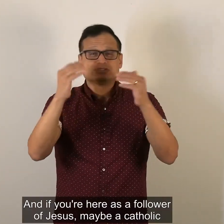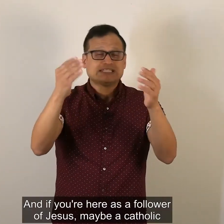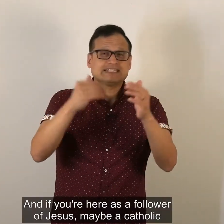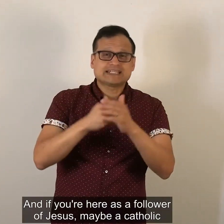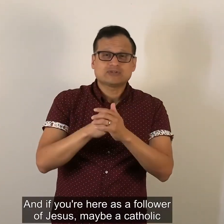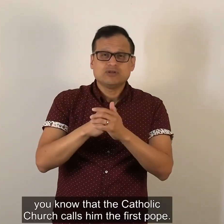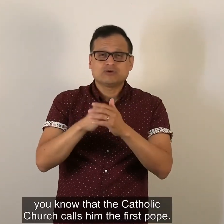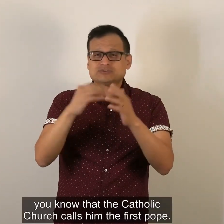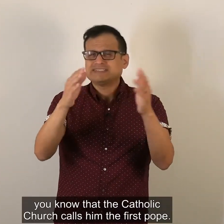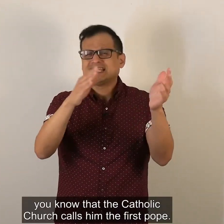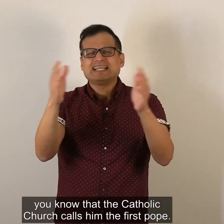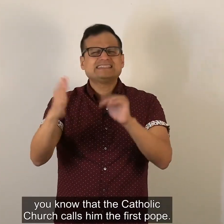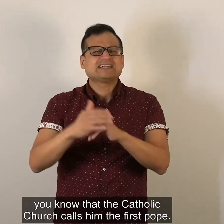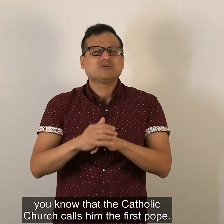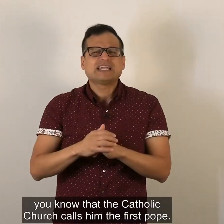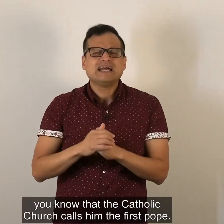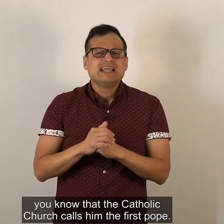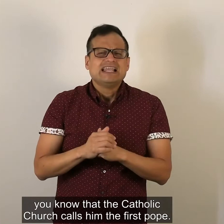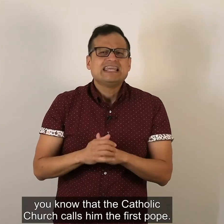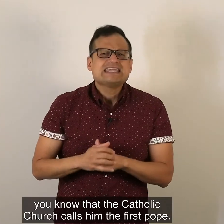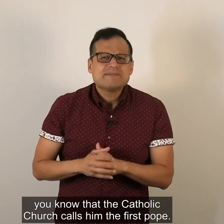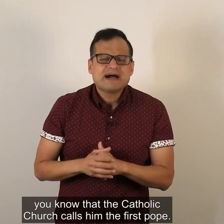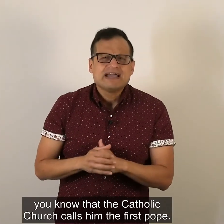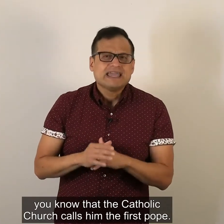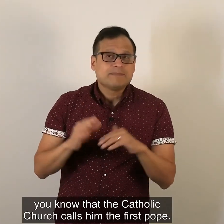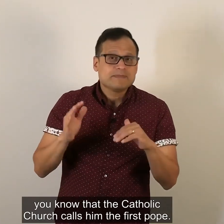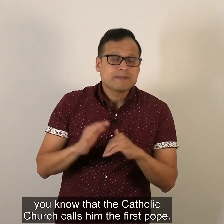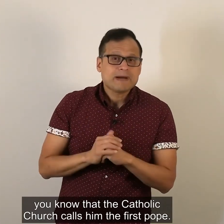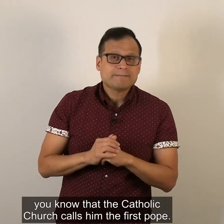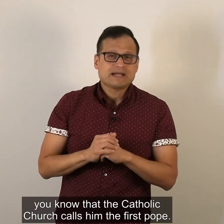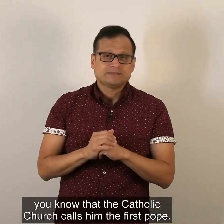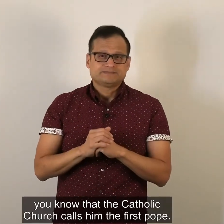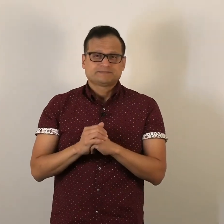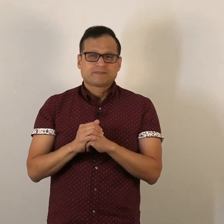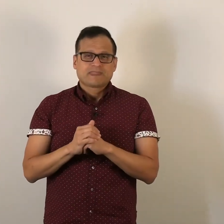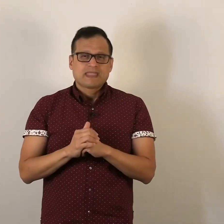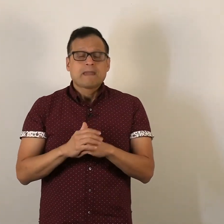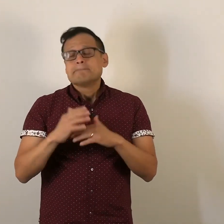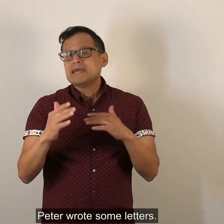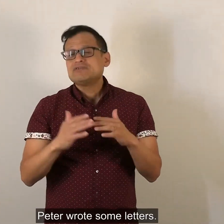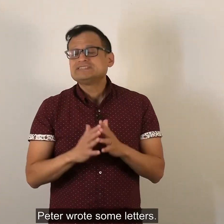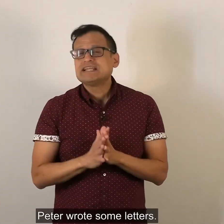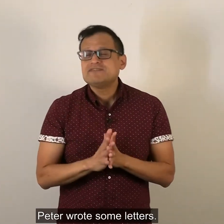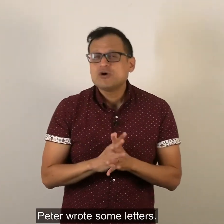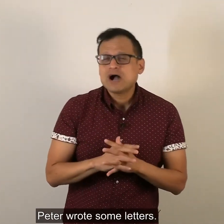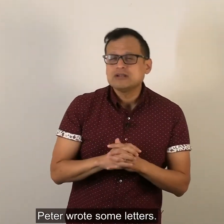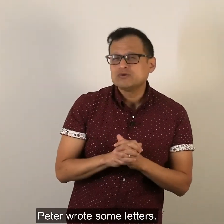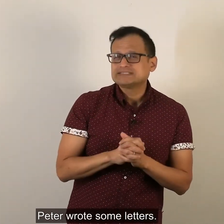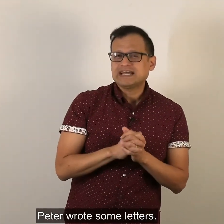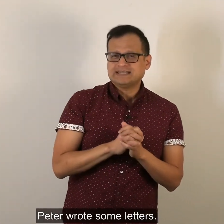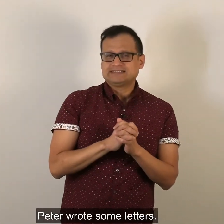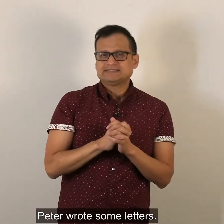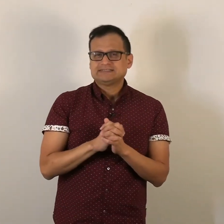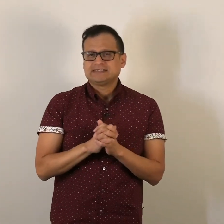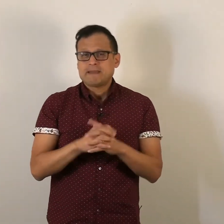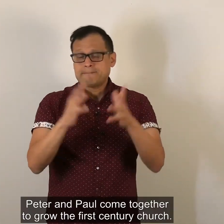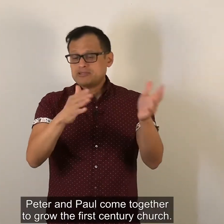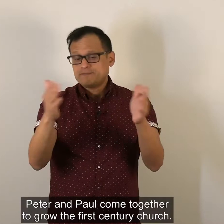quizás católico, tú sabes que la Iglesia Católica le llama el primer papa. Pedro escribió algunas cartas. Pedro y Pablo